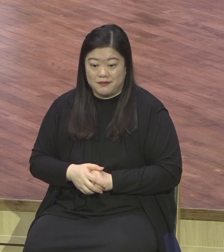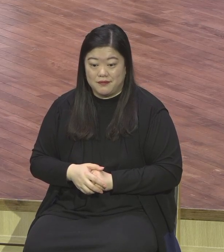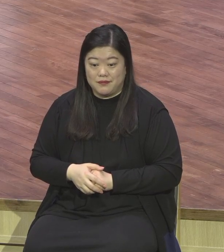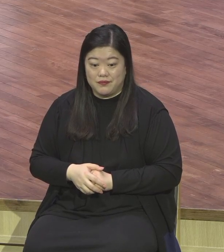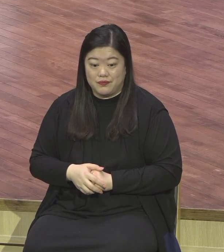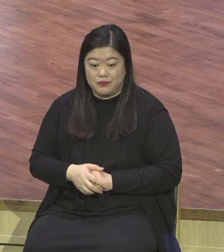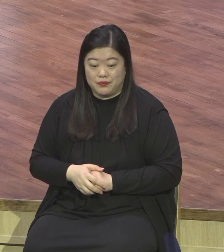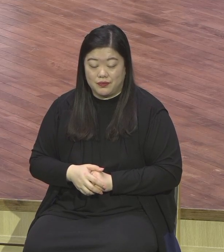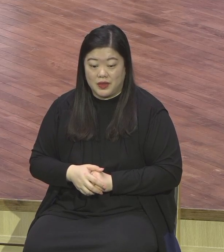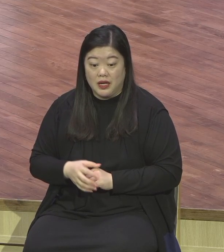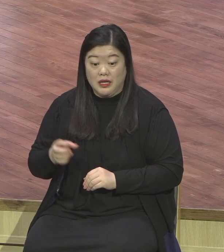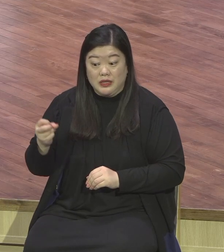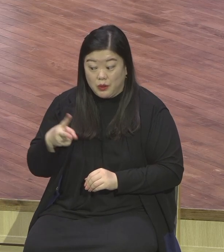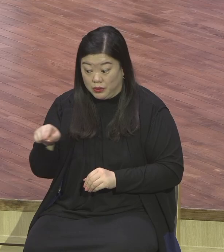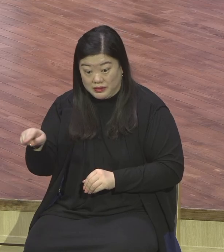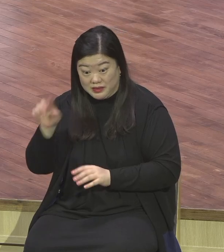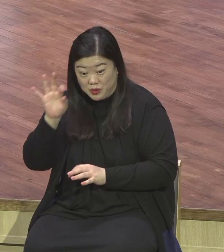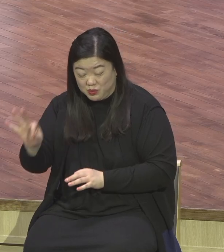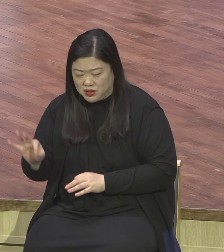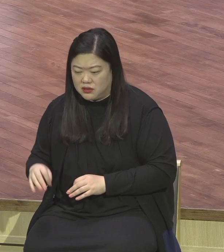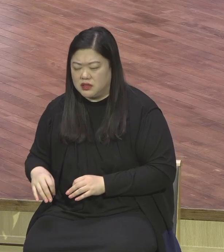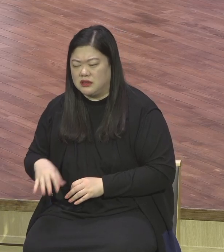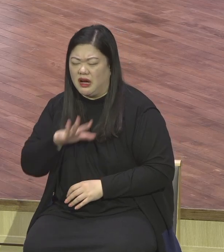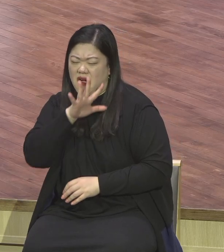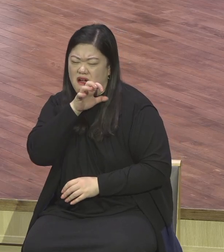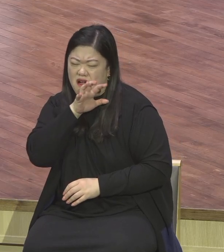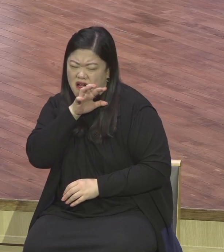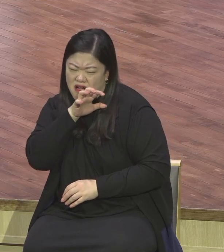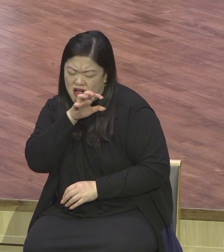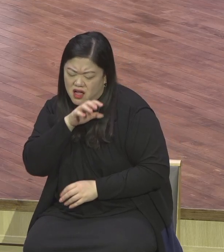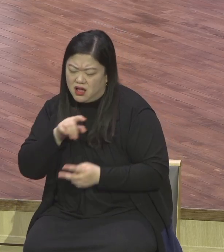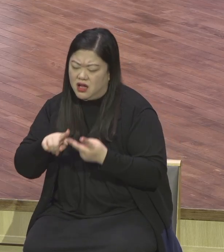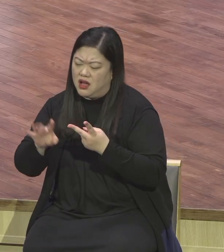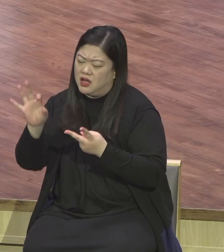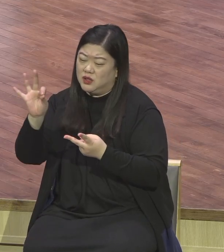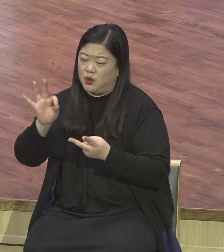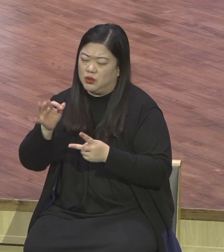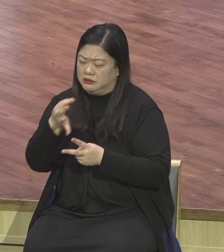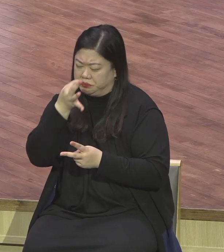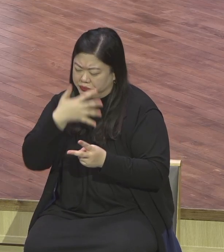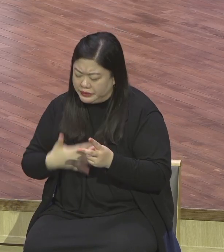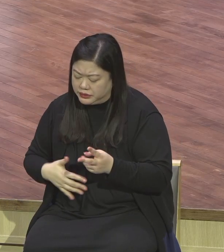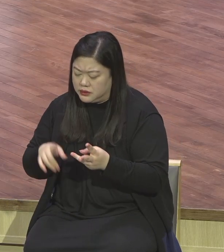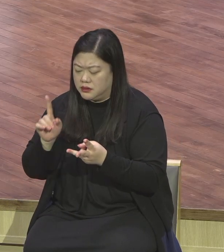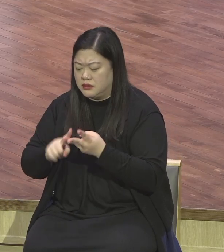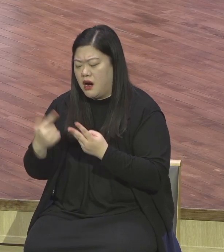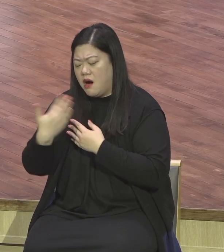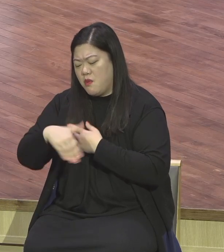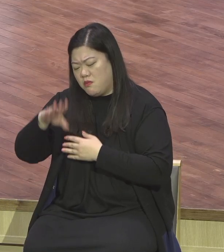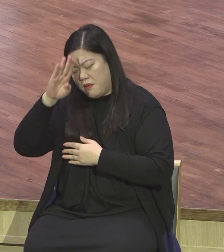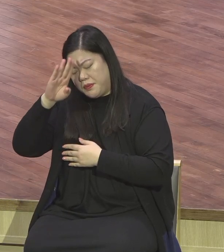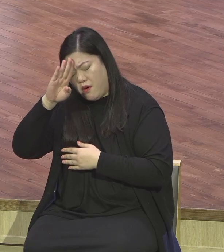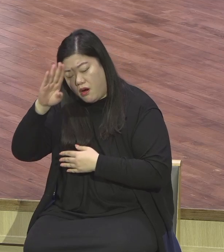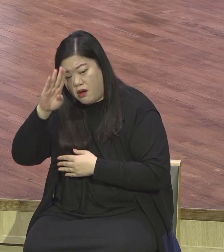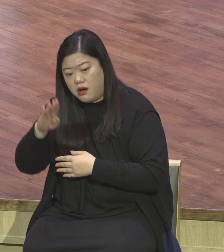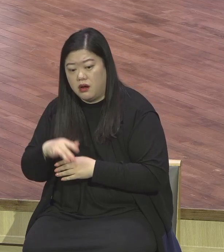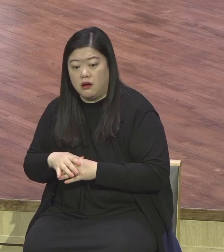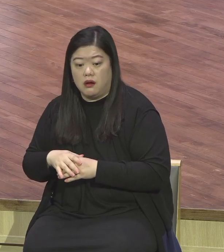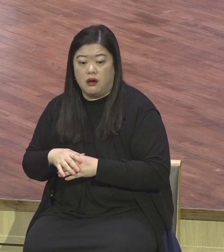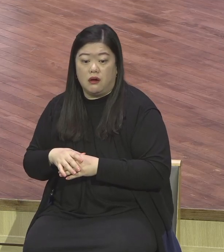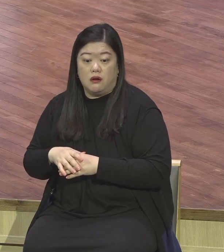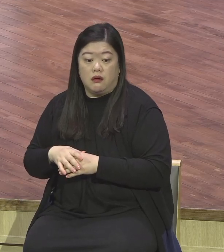그대로 부정입니다 몸도 몸도 아프고 생활도 어렵고 모든 게 하는 것보다 불통이나 불통